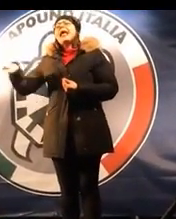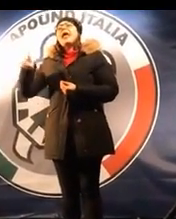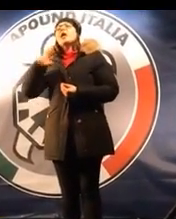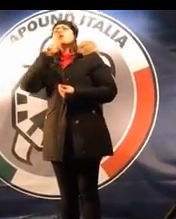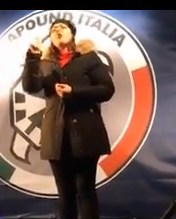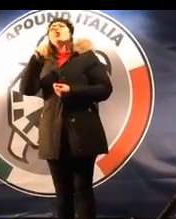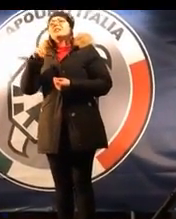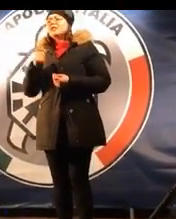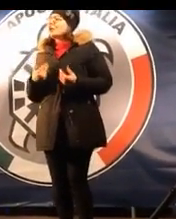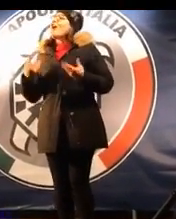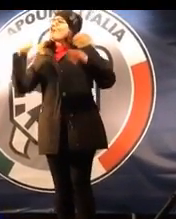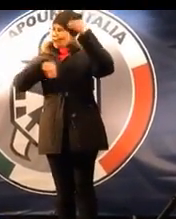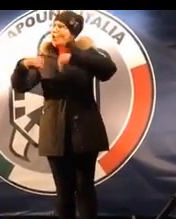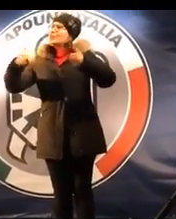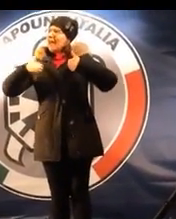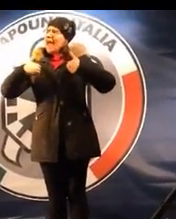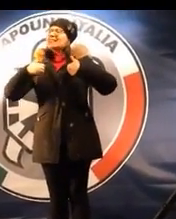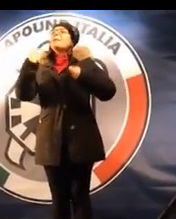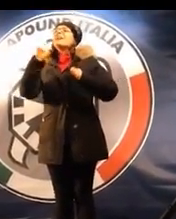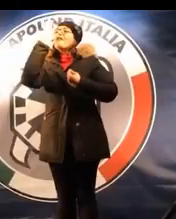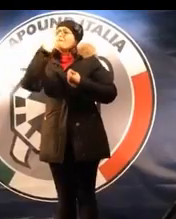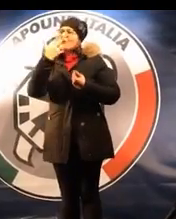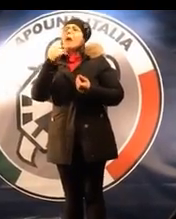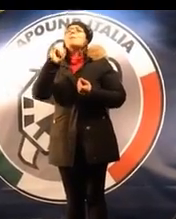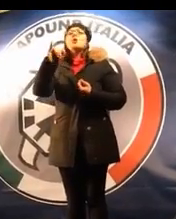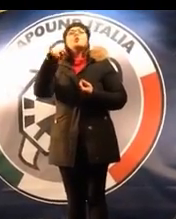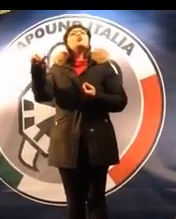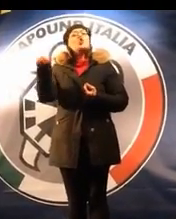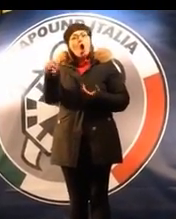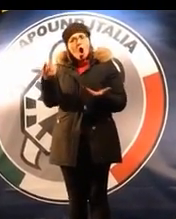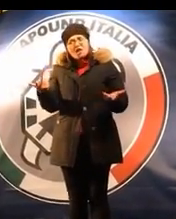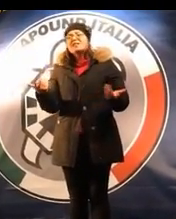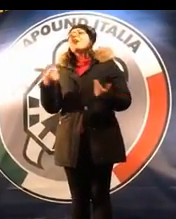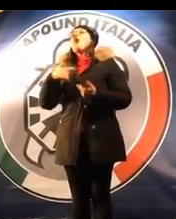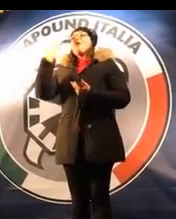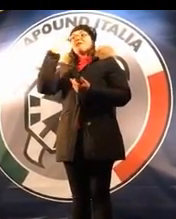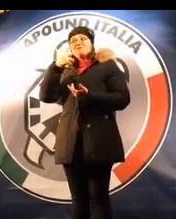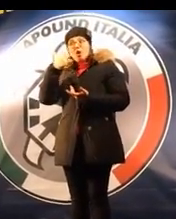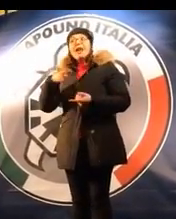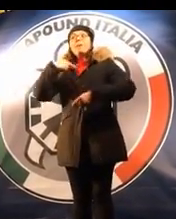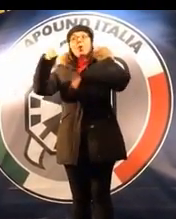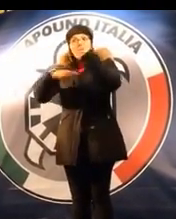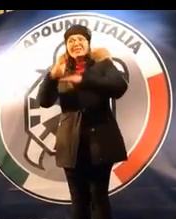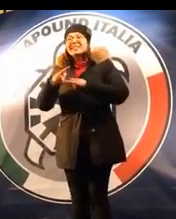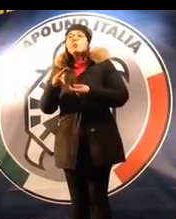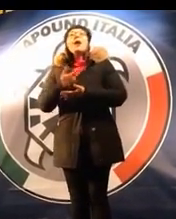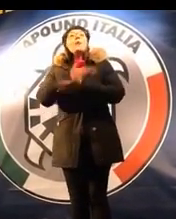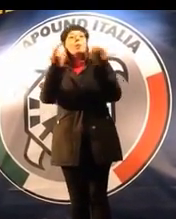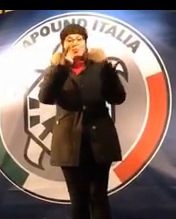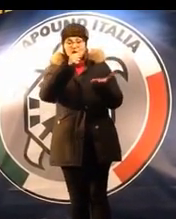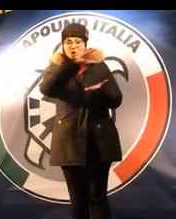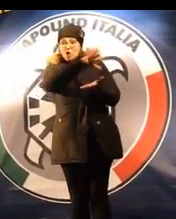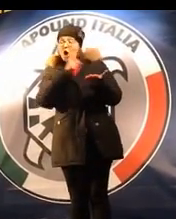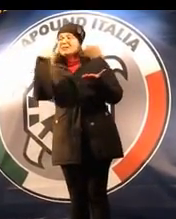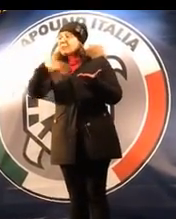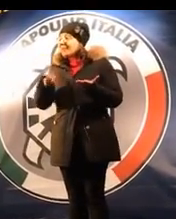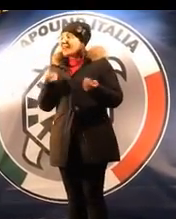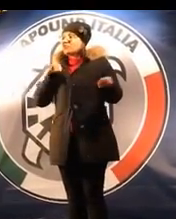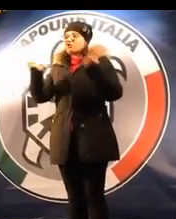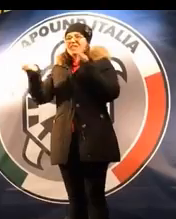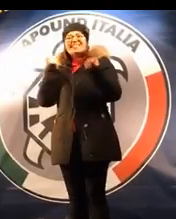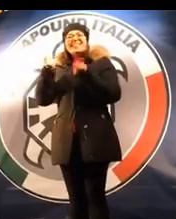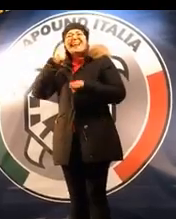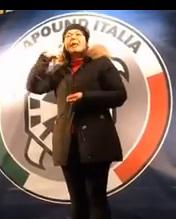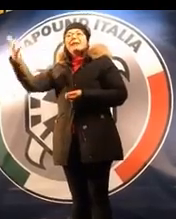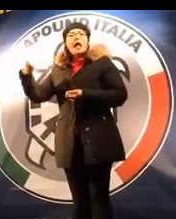Ius Soli, votateci perché vogliamo continuare a riempire le cooperative di soldi pubblici per gestire l'immigrazione, votateci per questo e per quello. Non